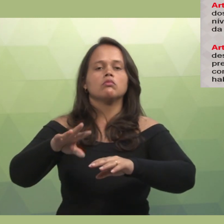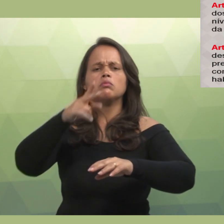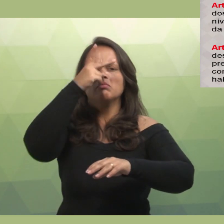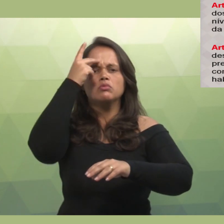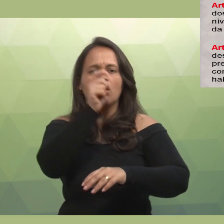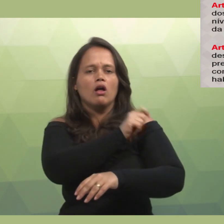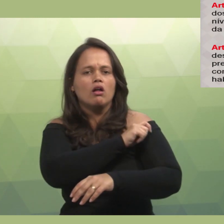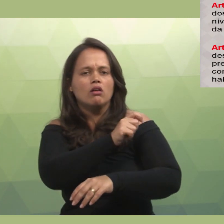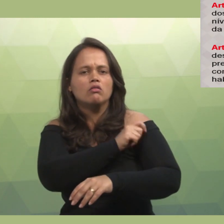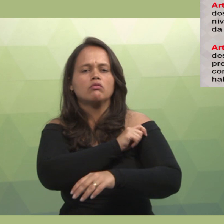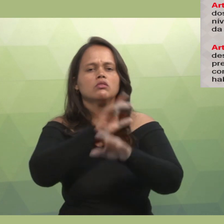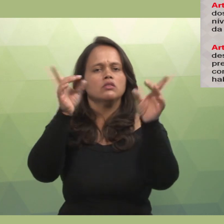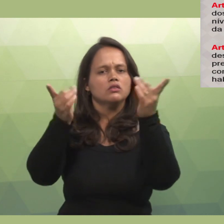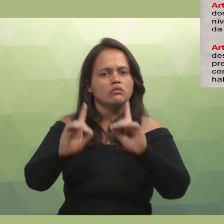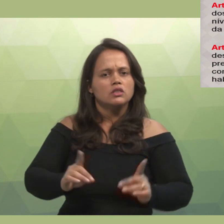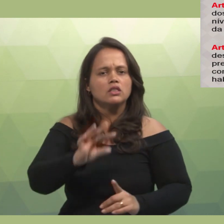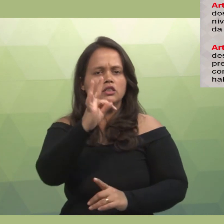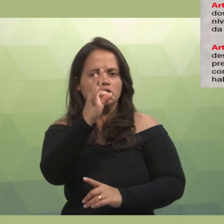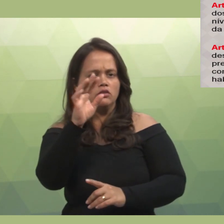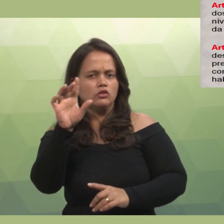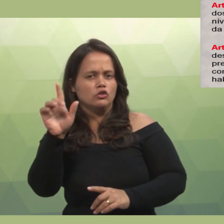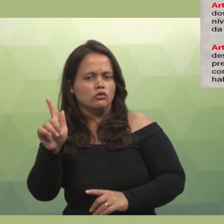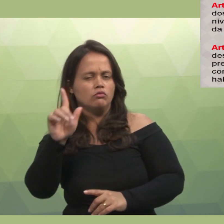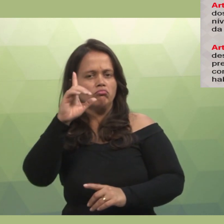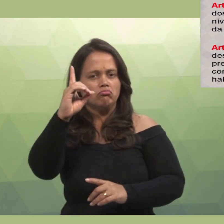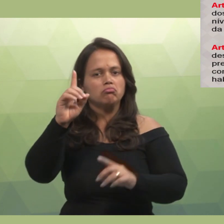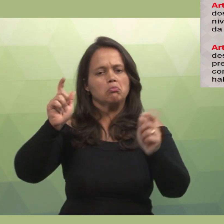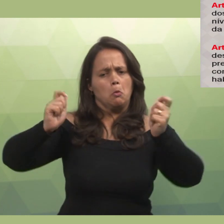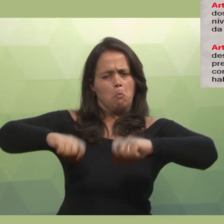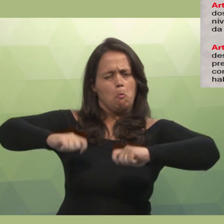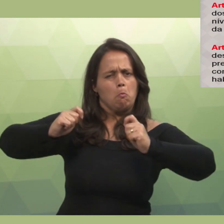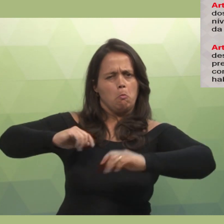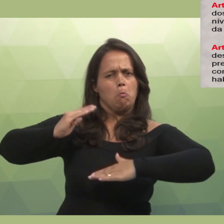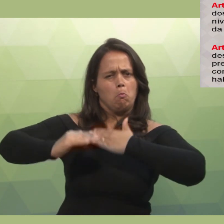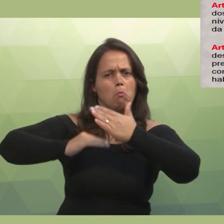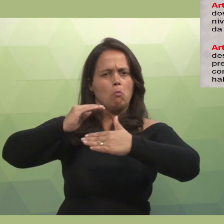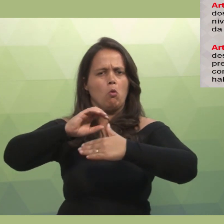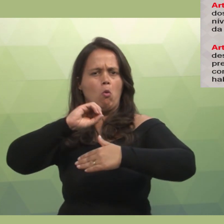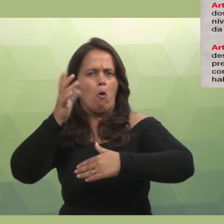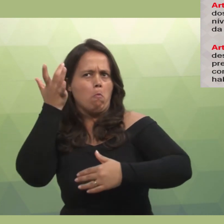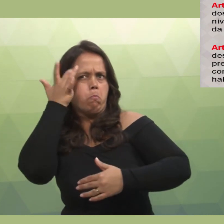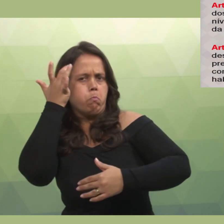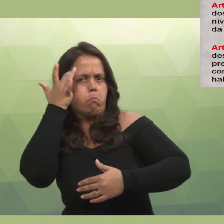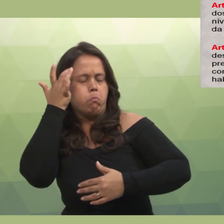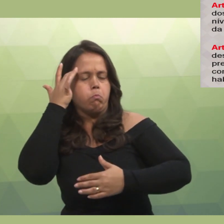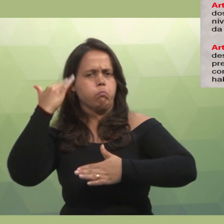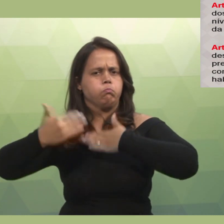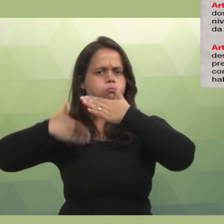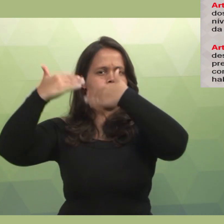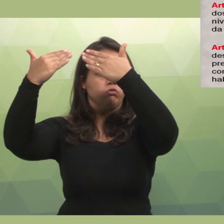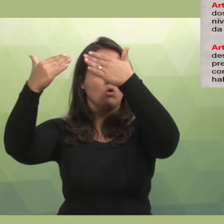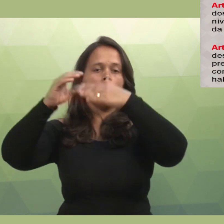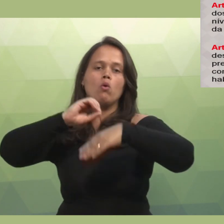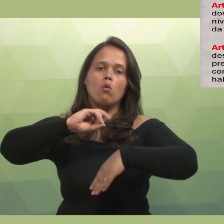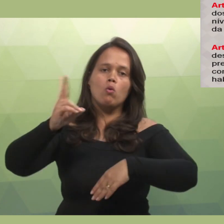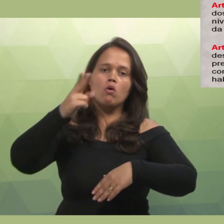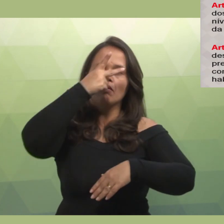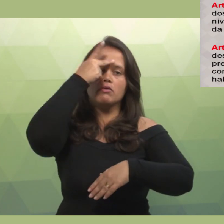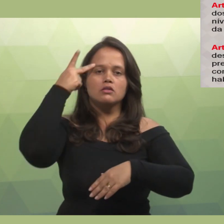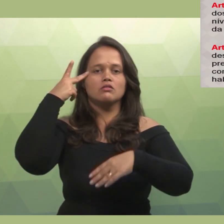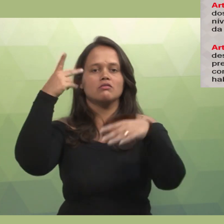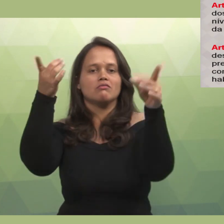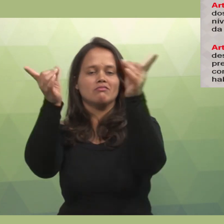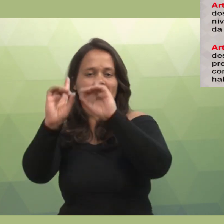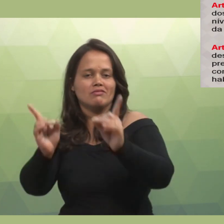transtornos globais do desenvolvimento e altas habilidades ou superdotação, ou seja, para educandos portadores